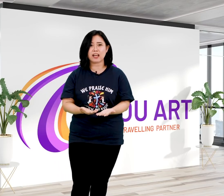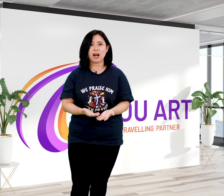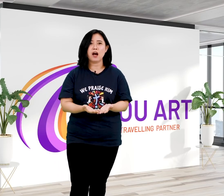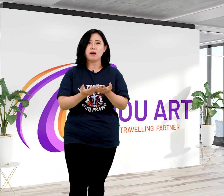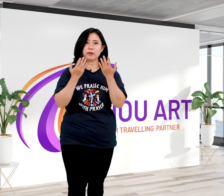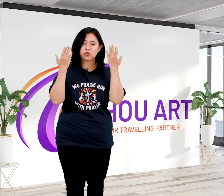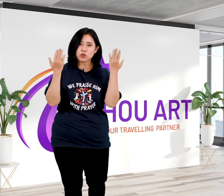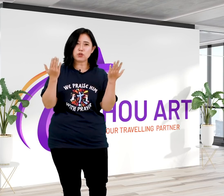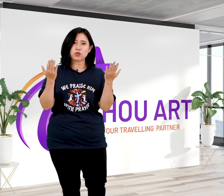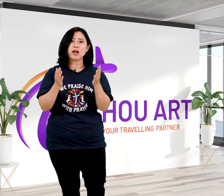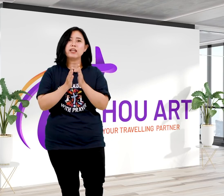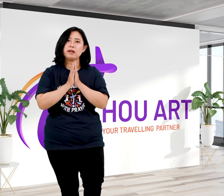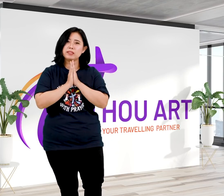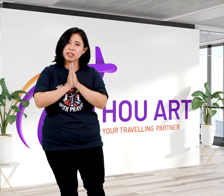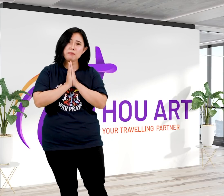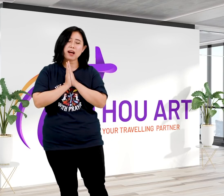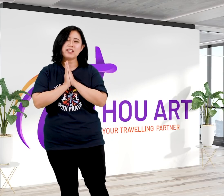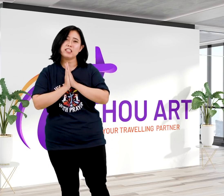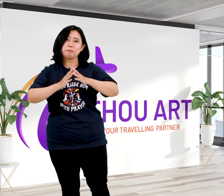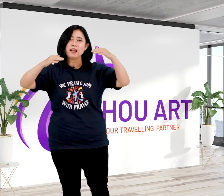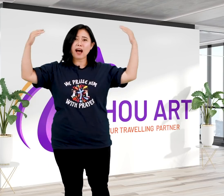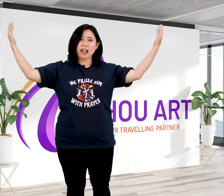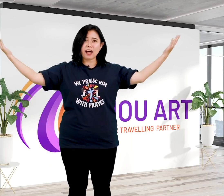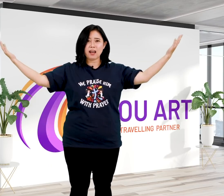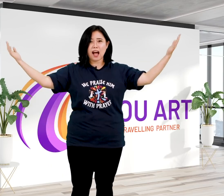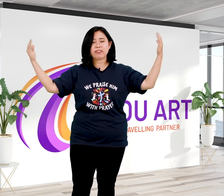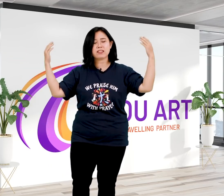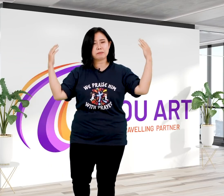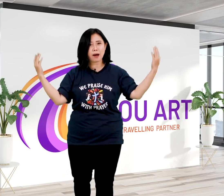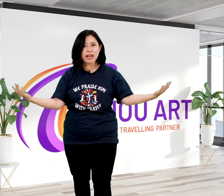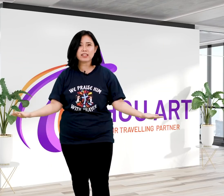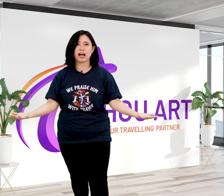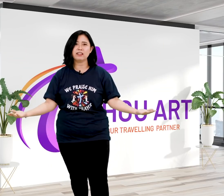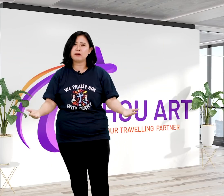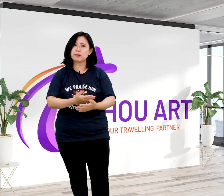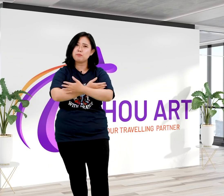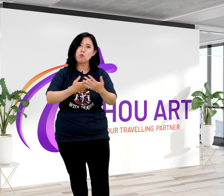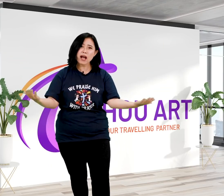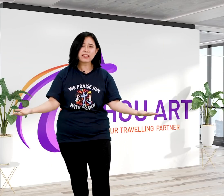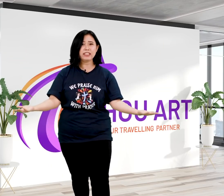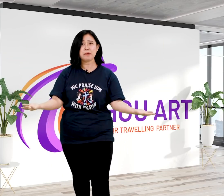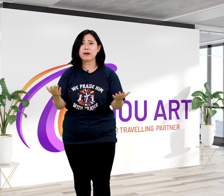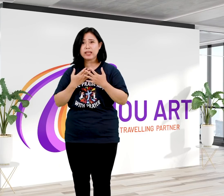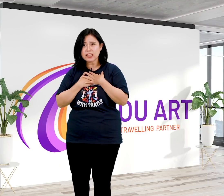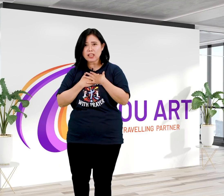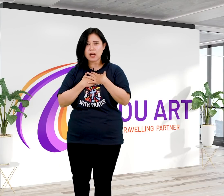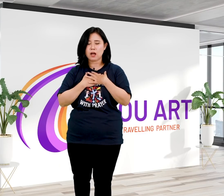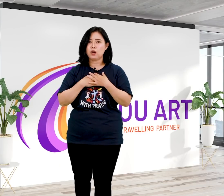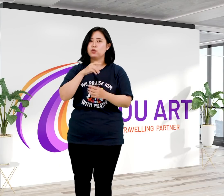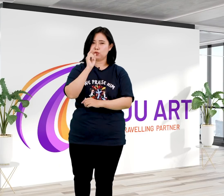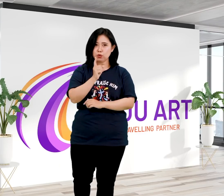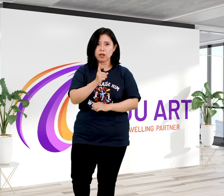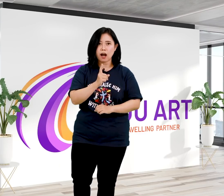cara kita bersyukur dan berterima kasih kepada Allah atas kebaikan dan perbuatannya pada